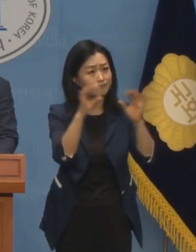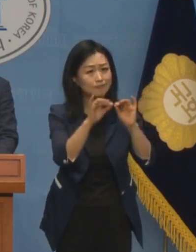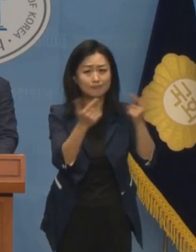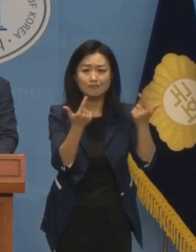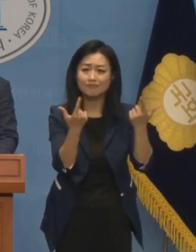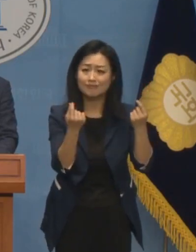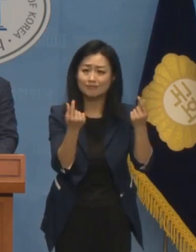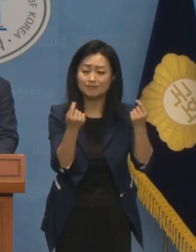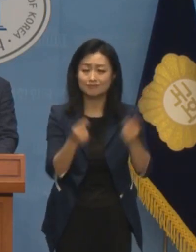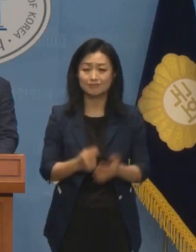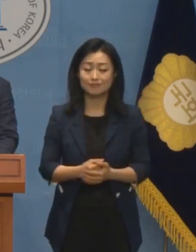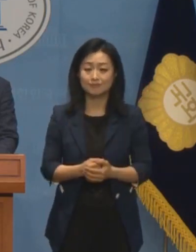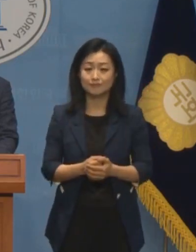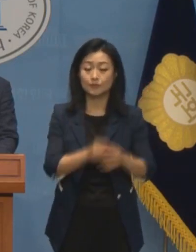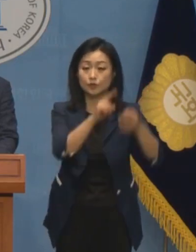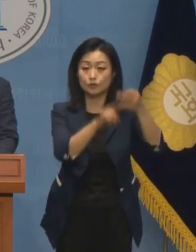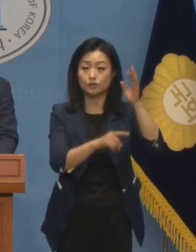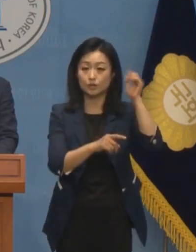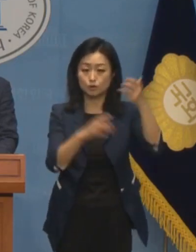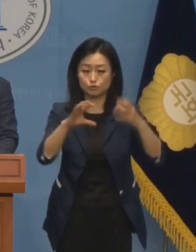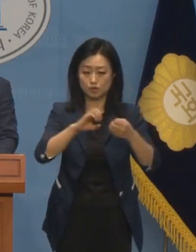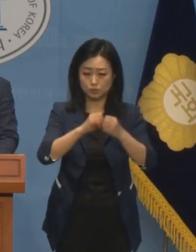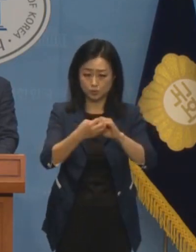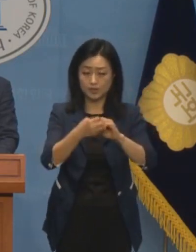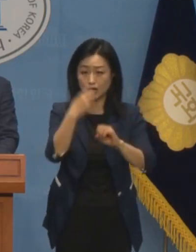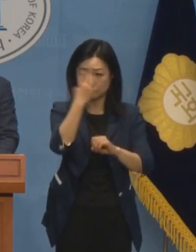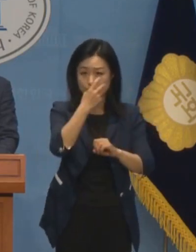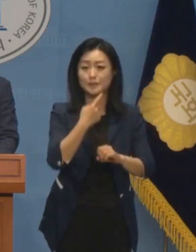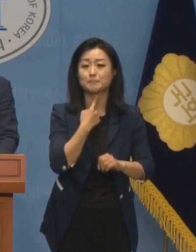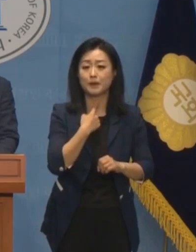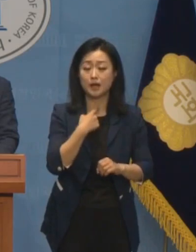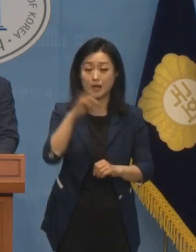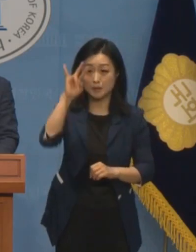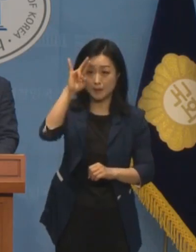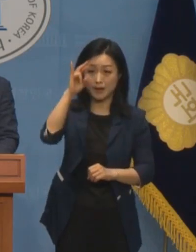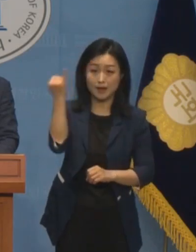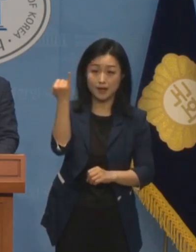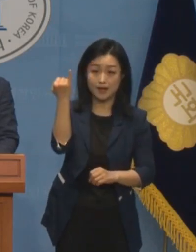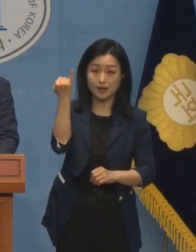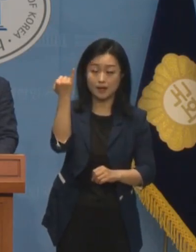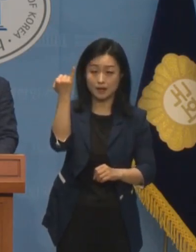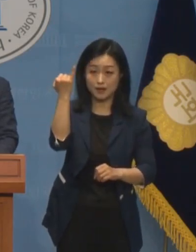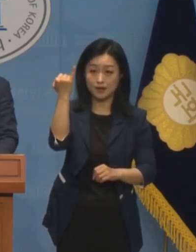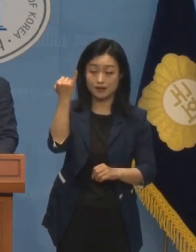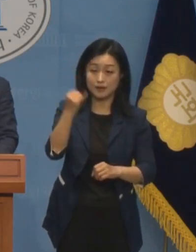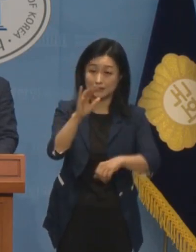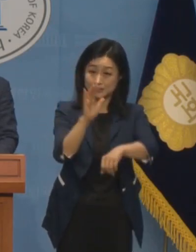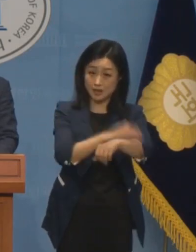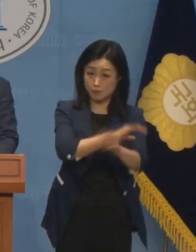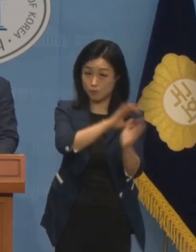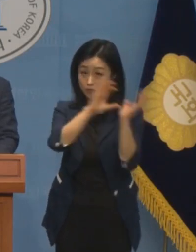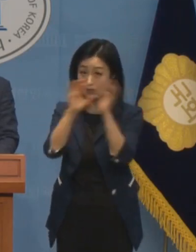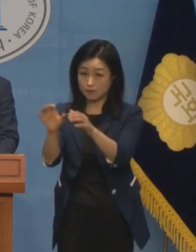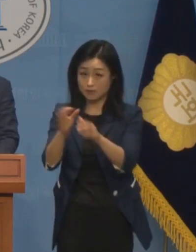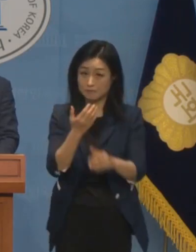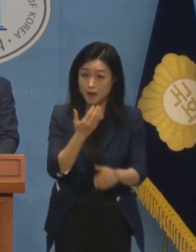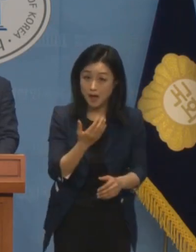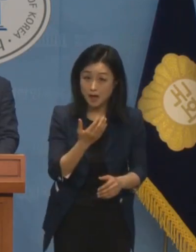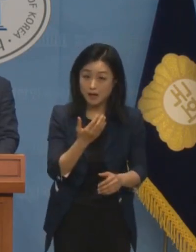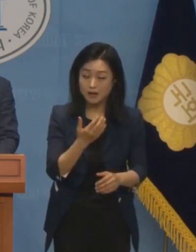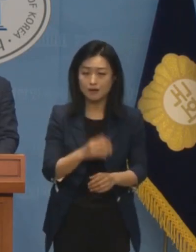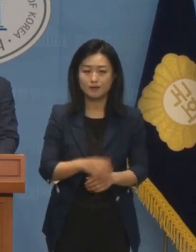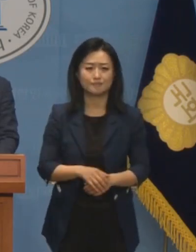윤석열 대통령은 국정농단 수사를 통해 박근혜 전 대통령에게 억울한 누명을 씌웠습니까?